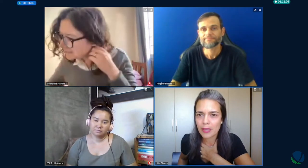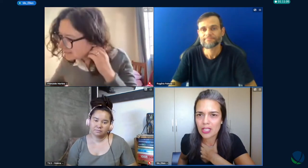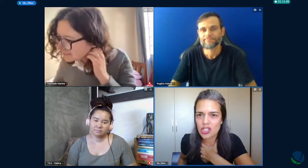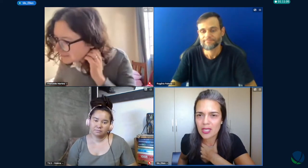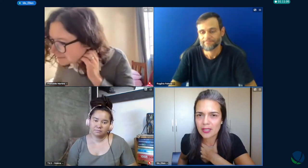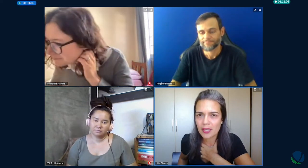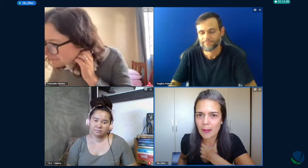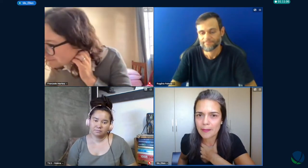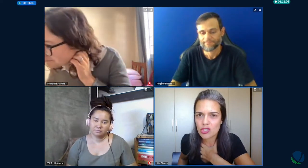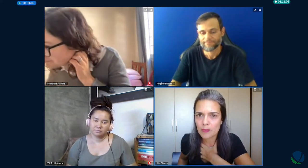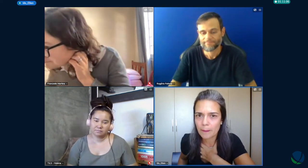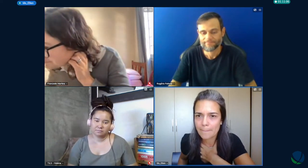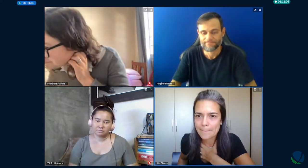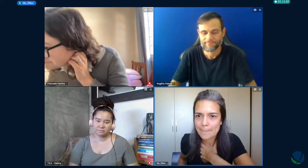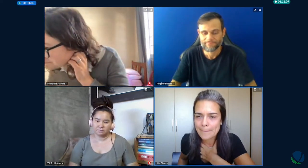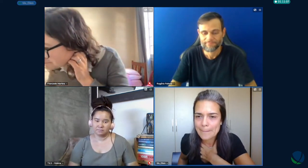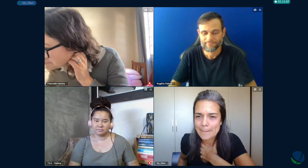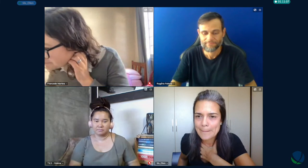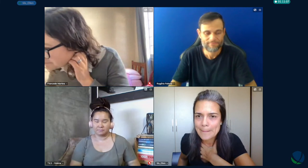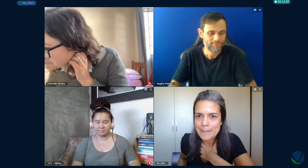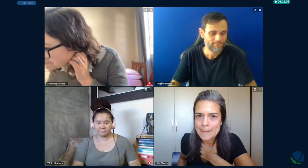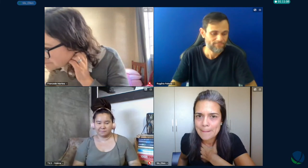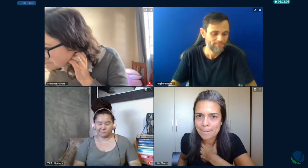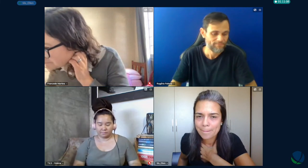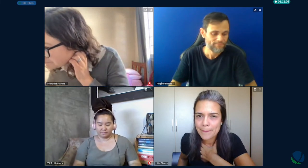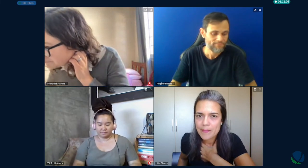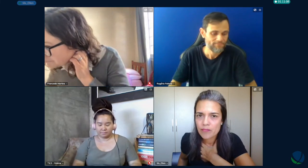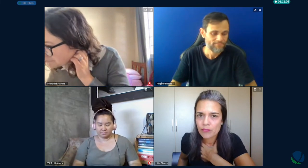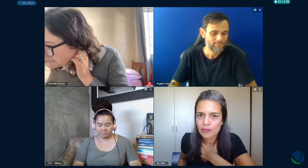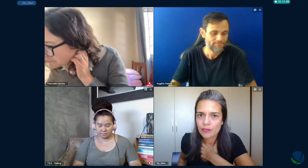Aí que eu perdi ela aqui rapidinho.